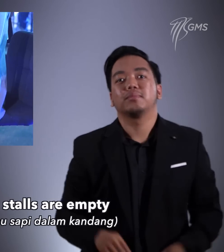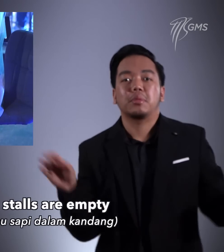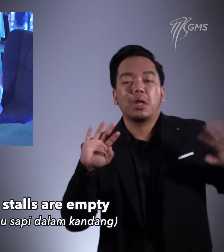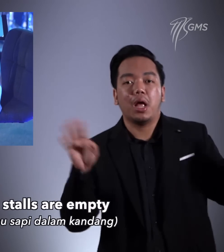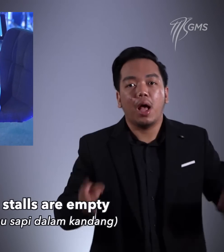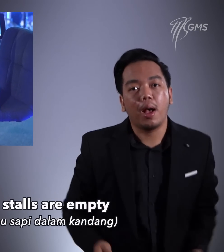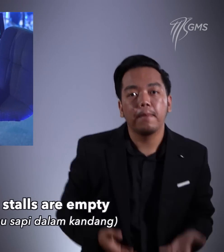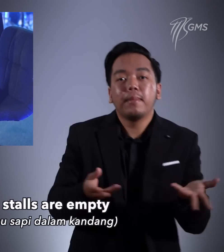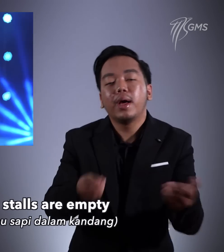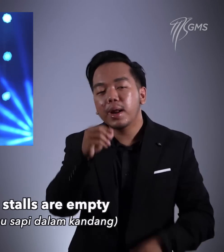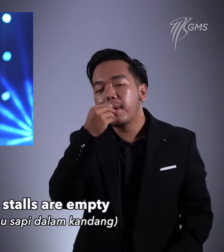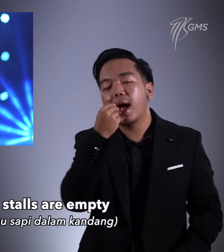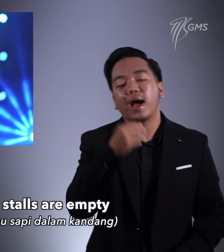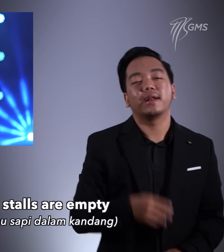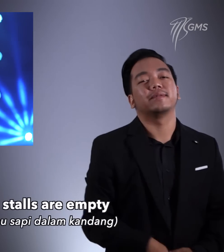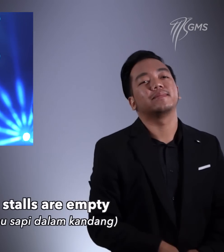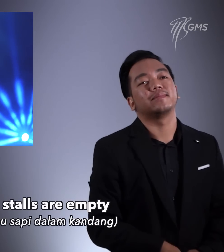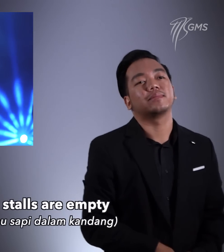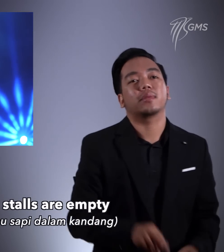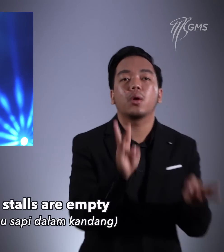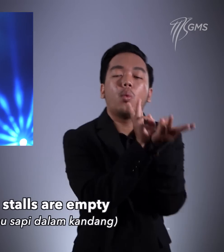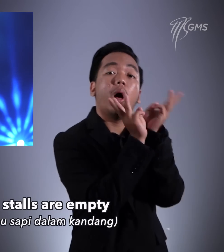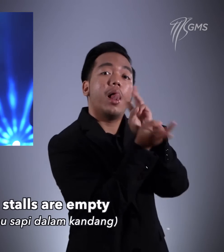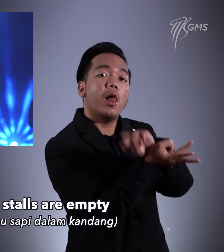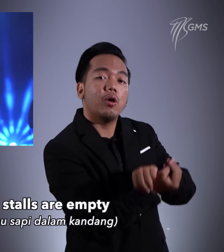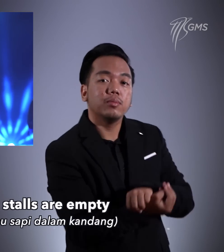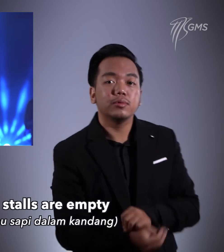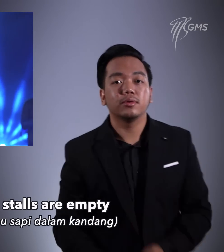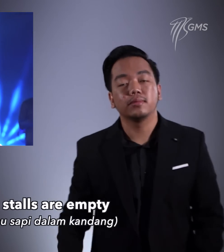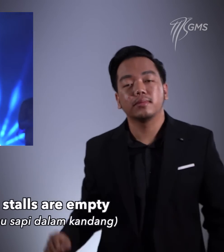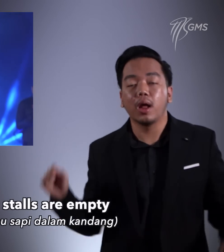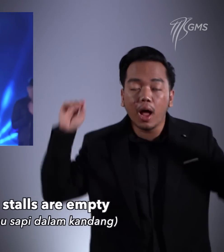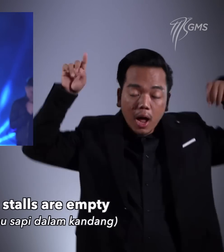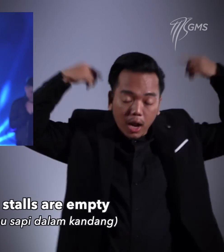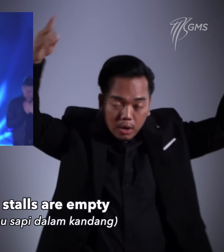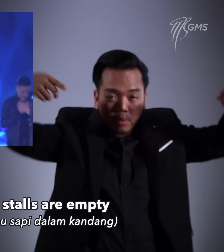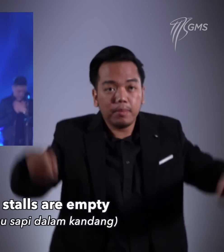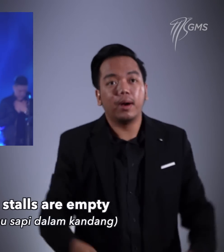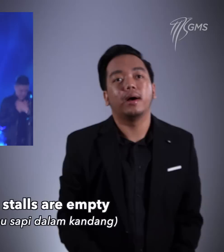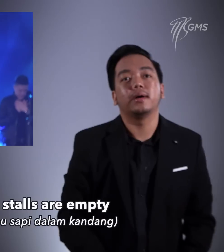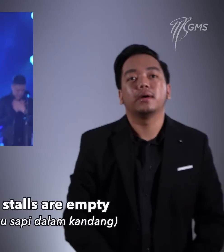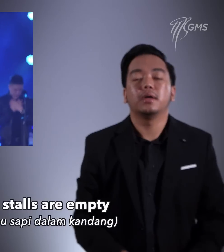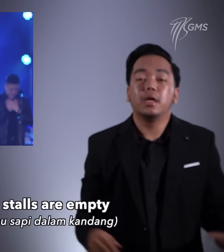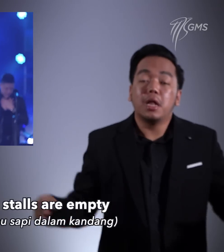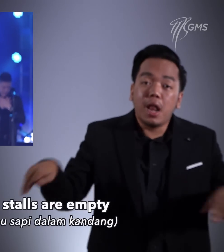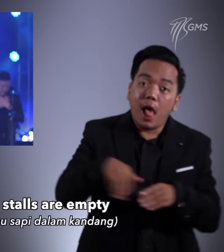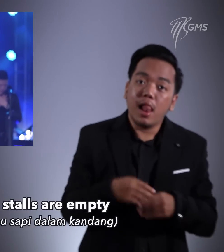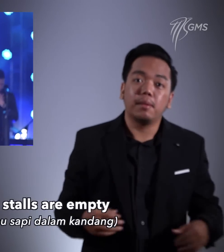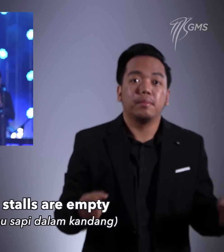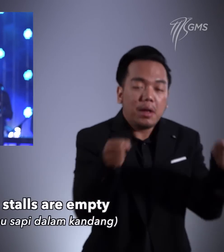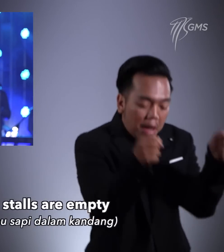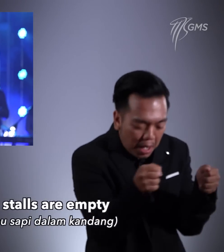no corn, even though the sheep all die and the cattle